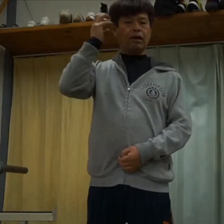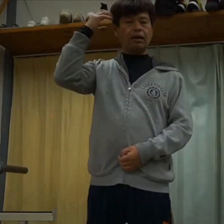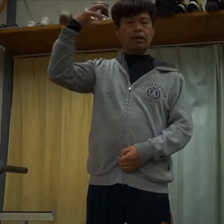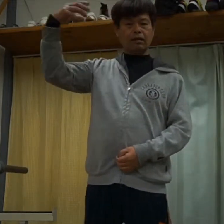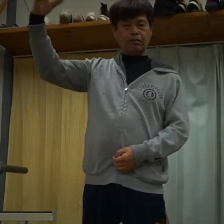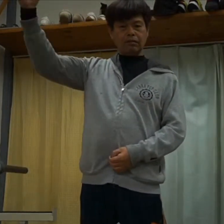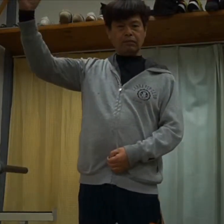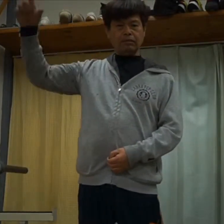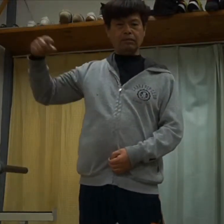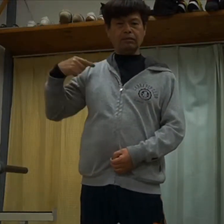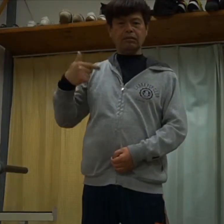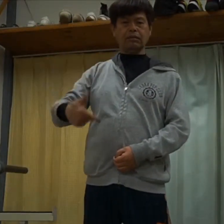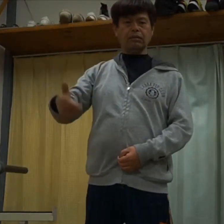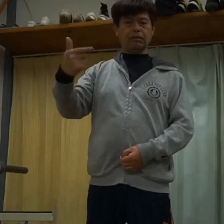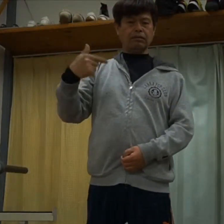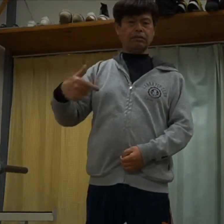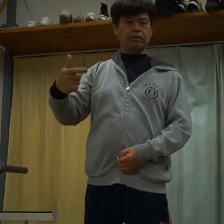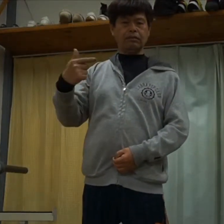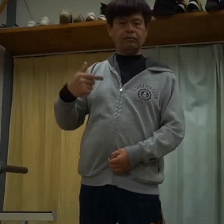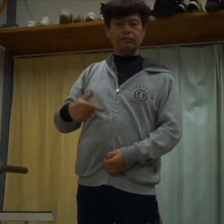夢はいつも